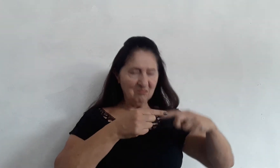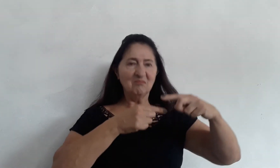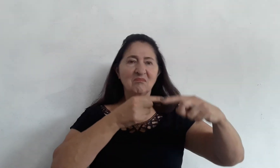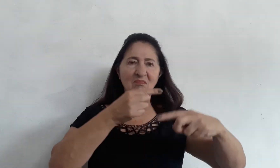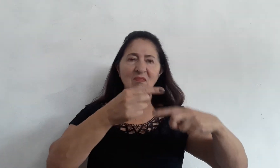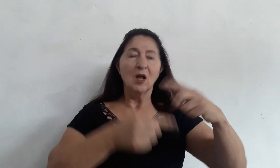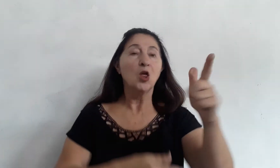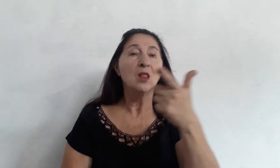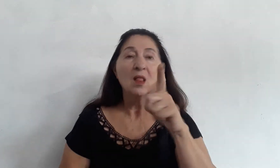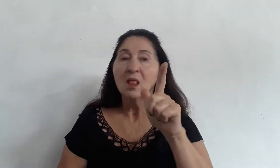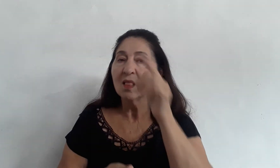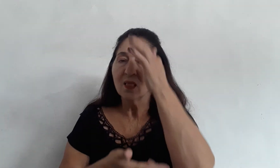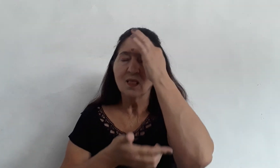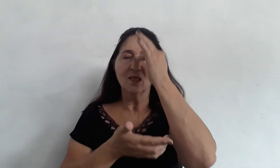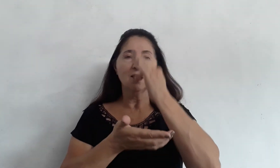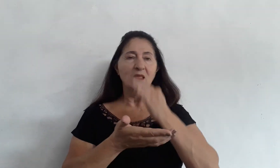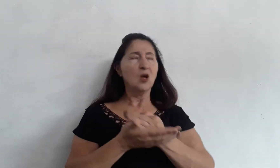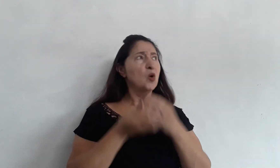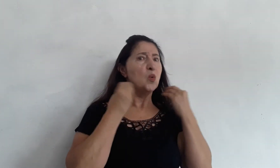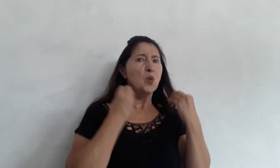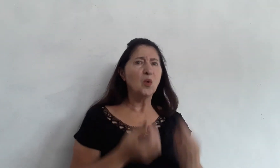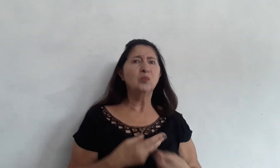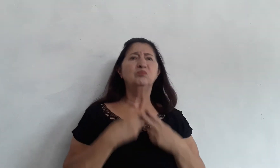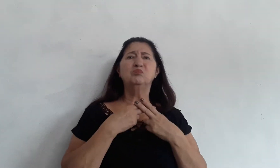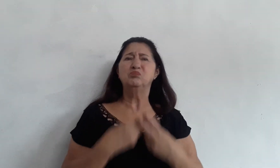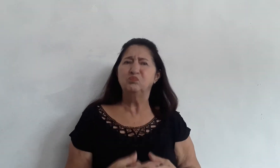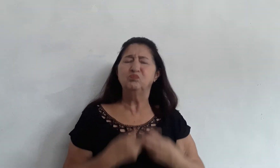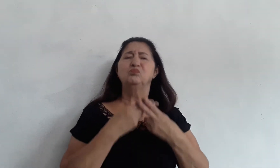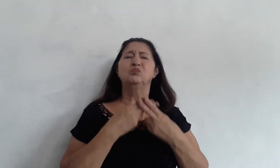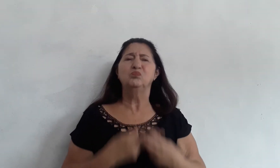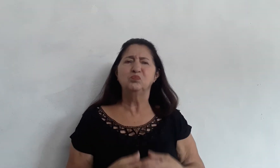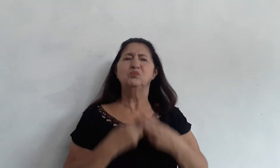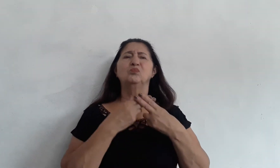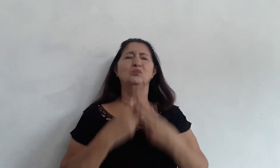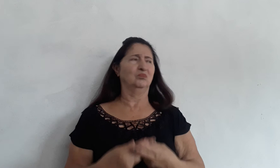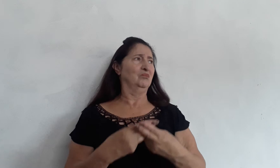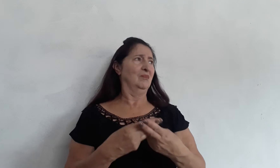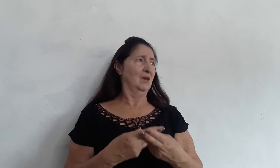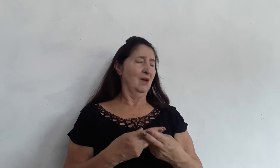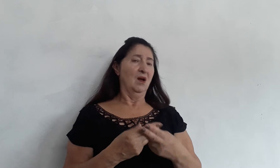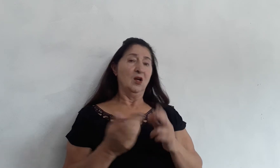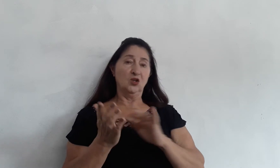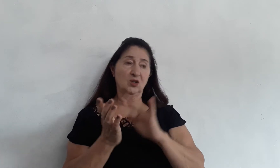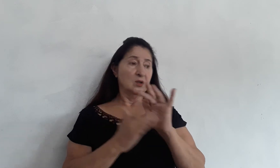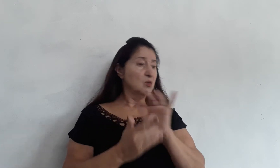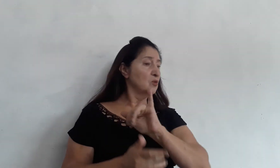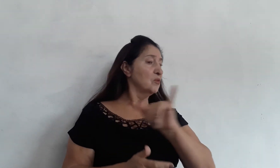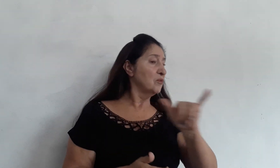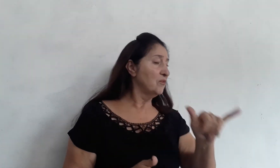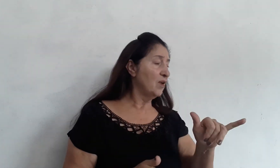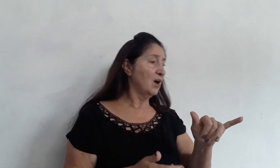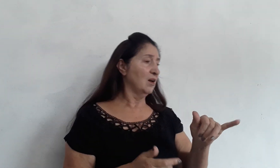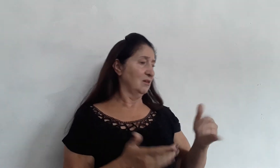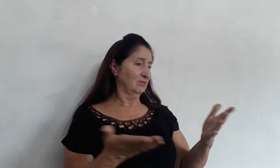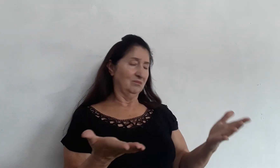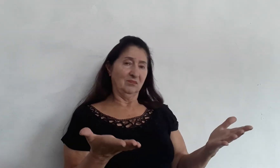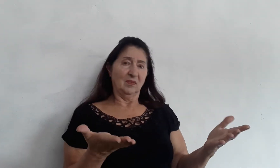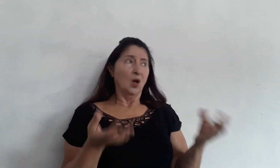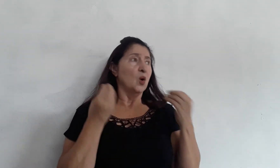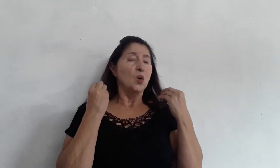quando aturareis? Vai dizer Jesus diante daquilo que eles pedem. Ó